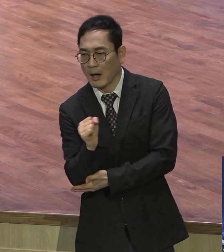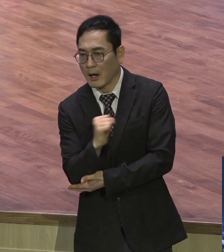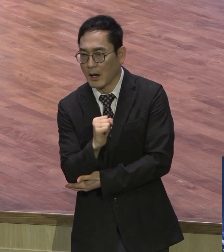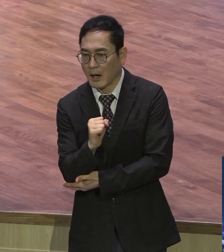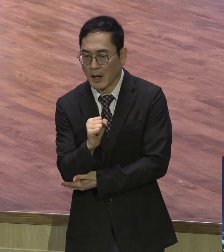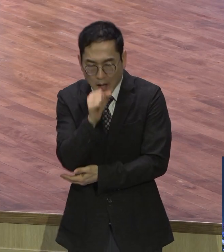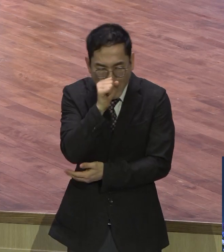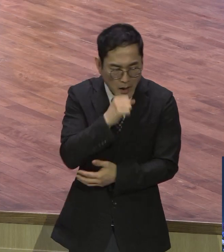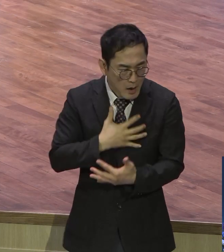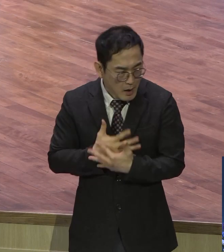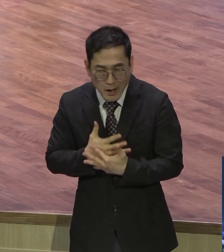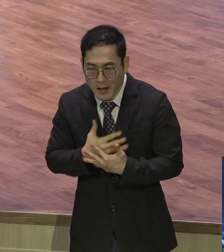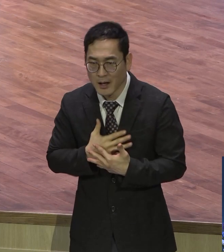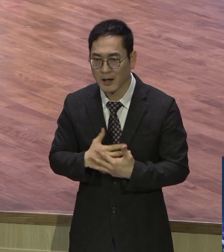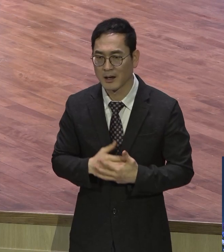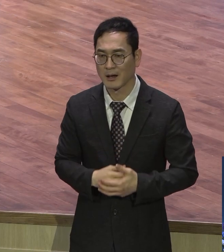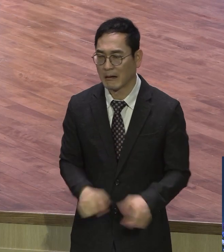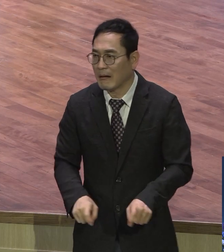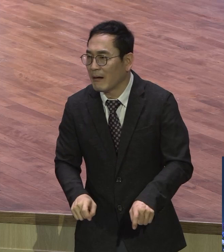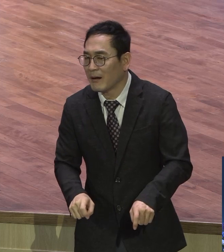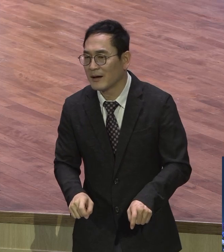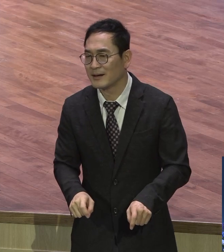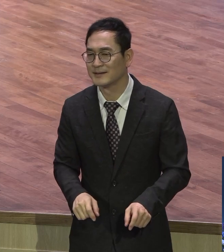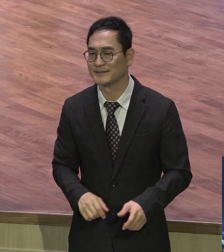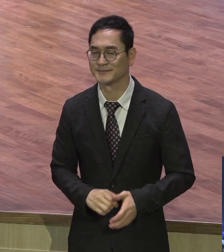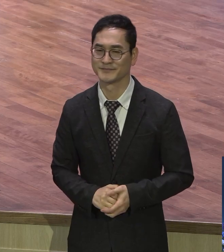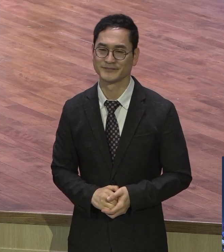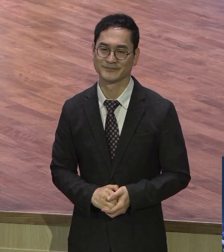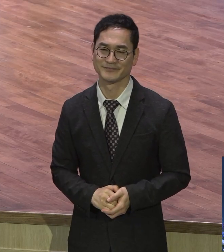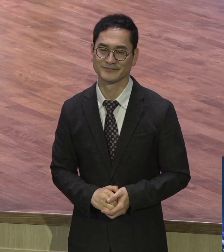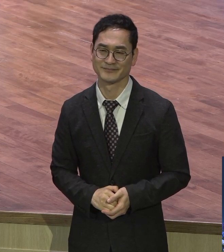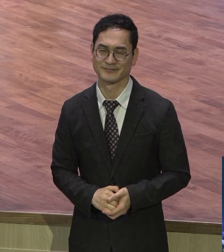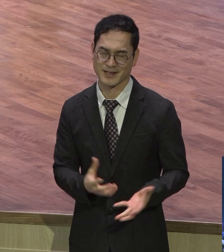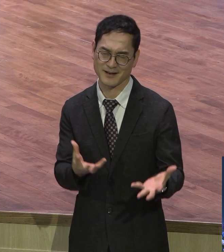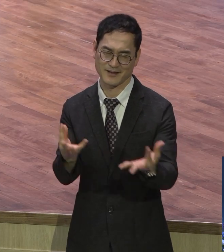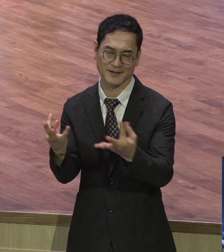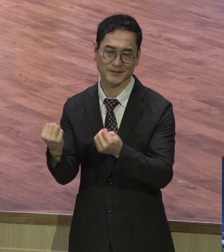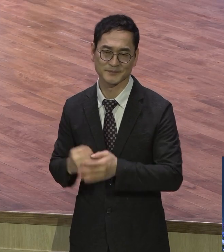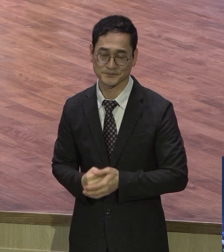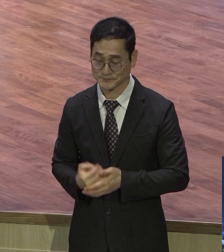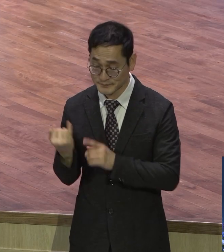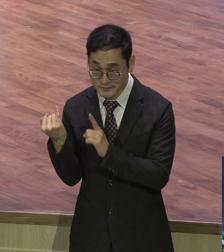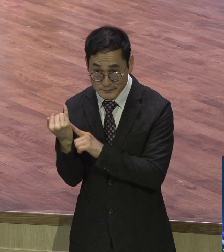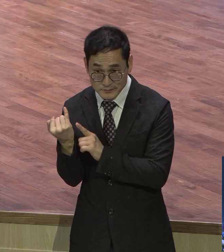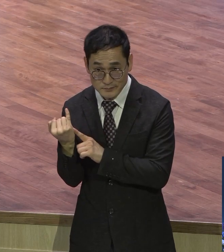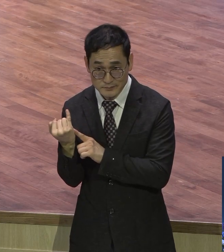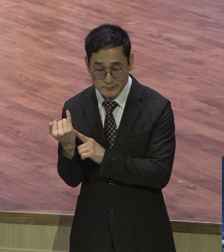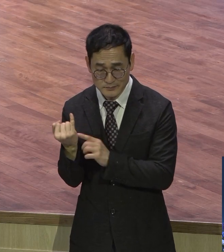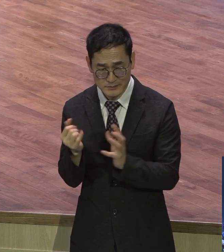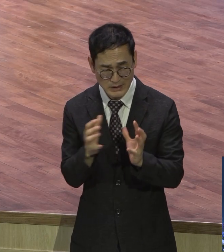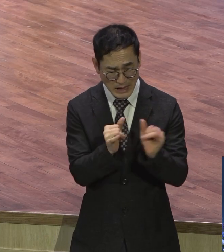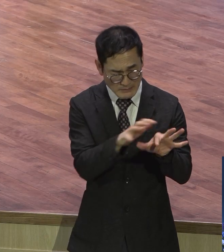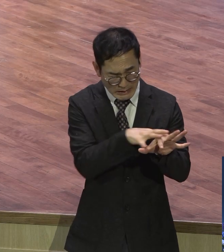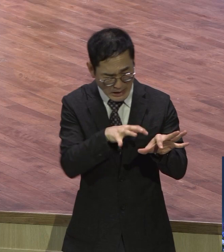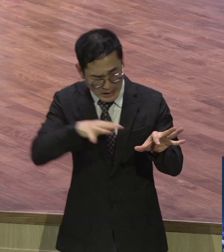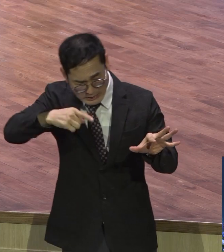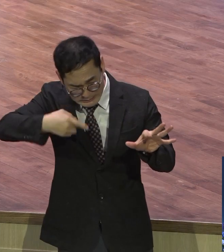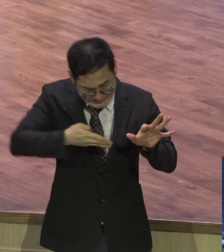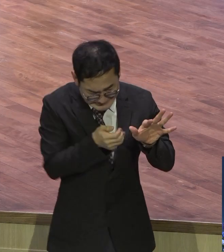사실 사실 혈류증 혈륜 Jacobs 앓고 있는 이 이 여자 여자 입장에서요 입장 에서 사람들을 비집고